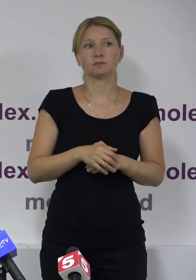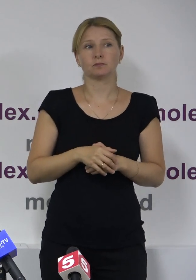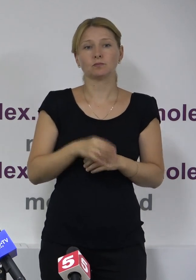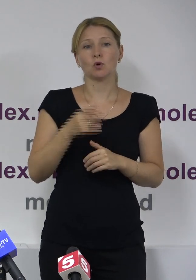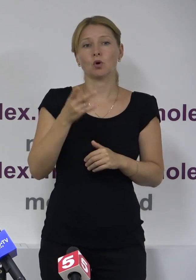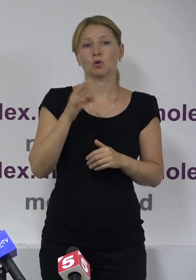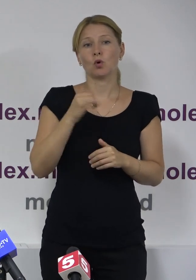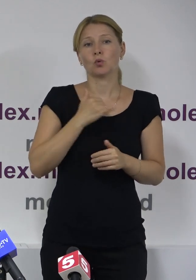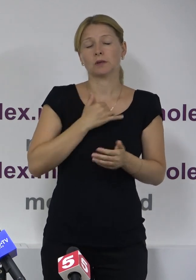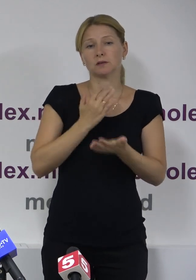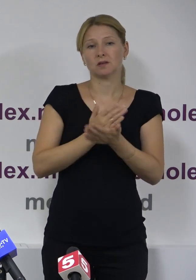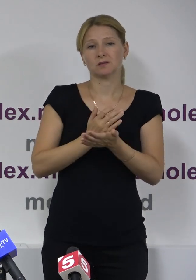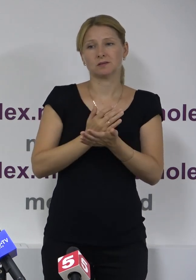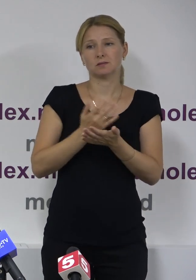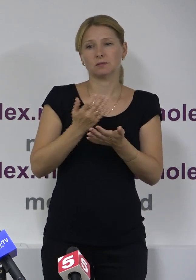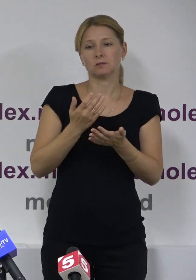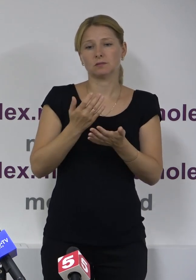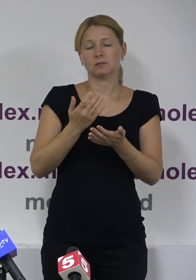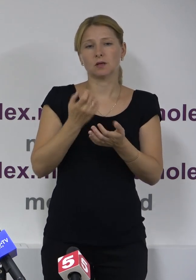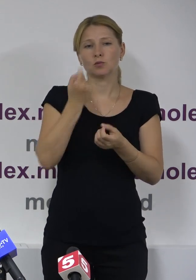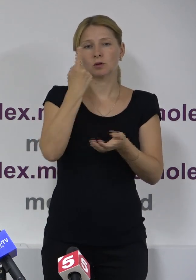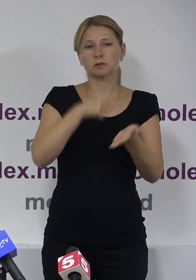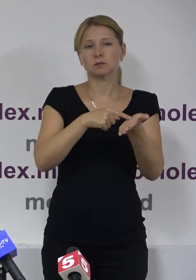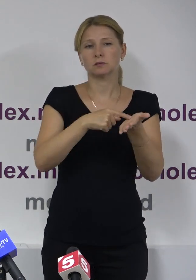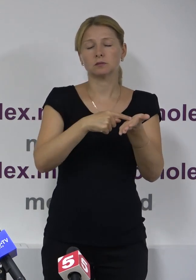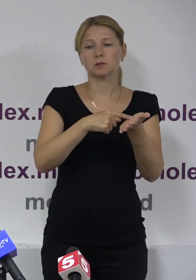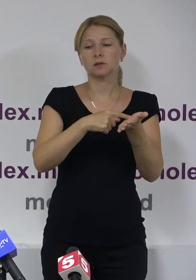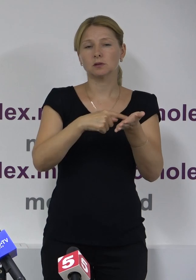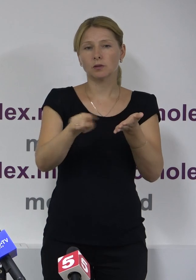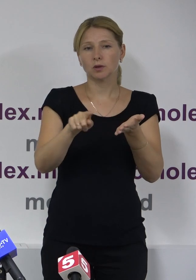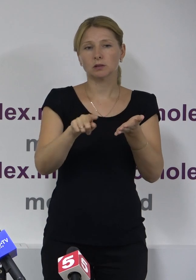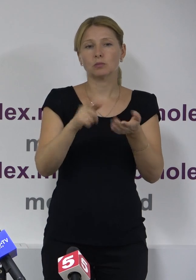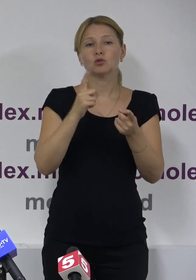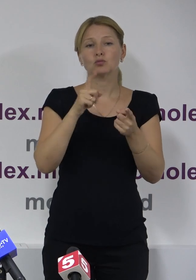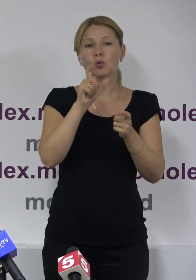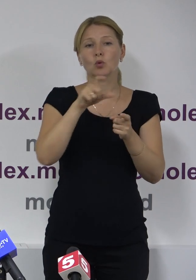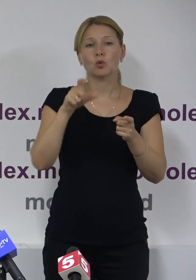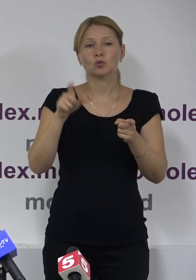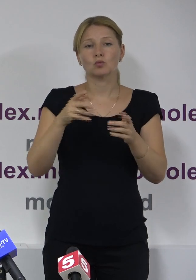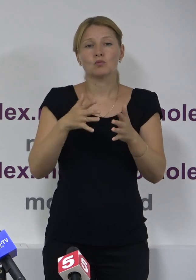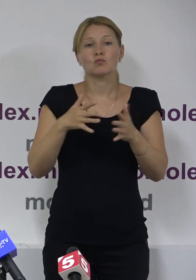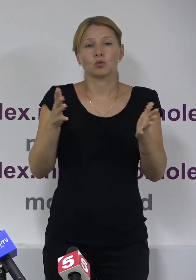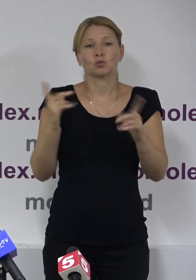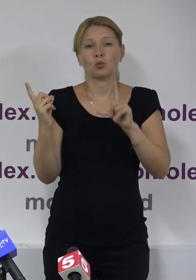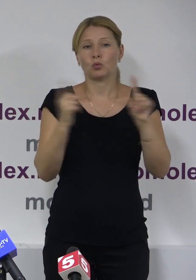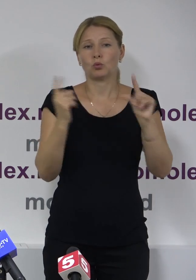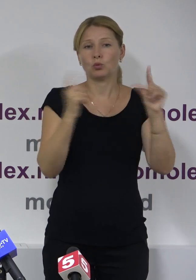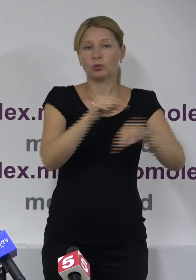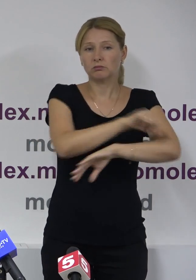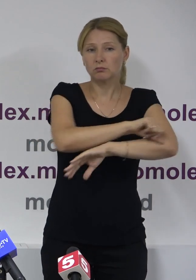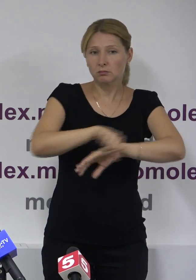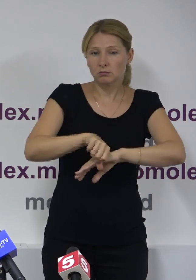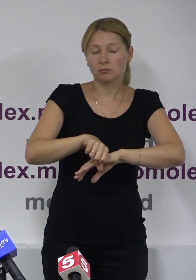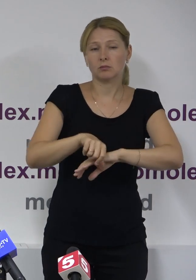unei natalități scăzute sau și a unei migrații tot mai mari, acest